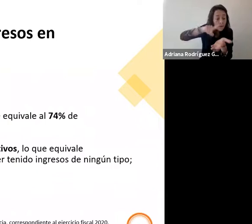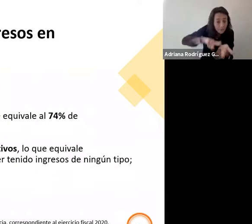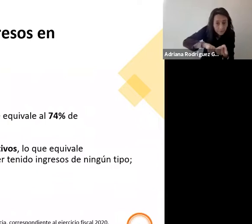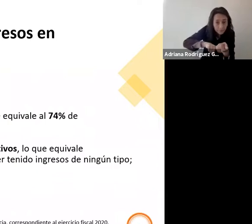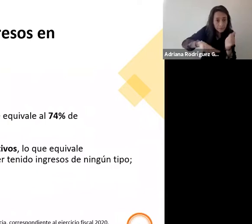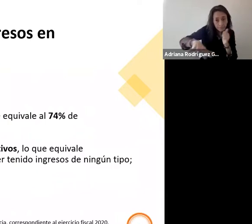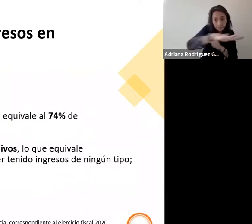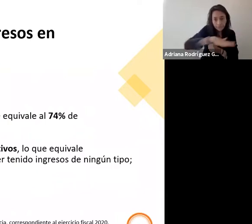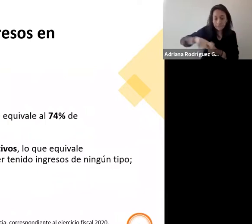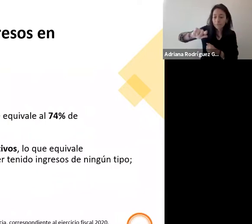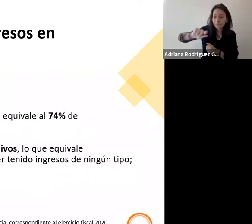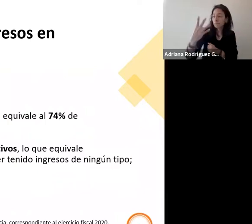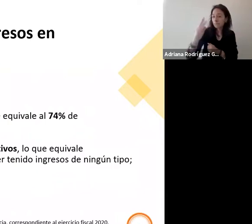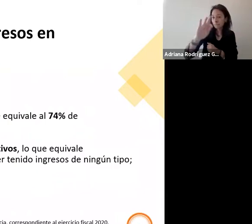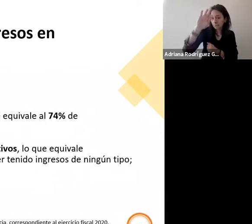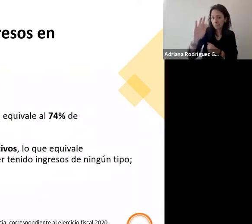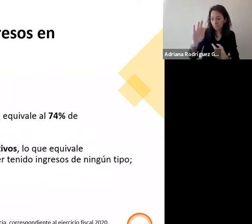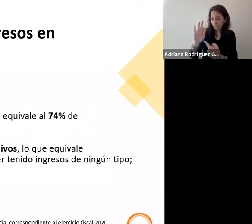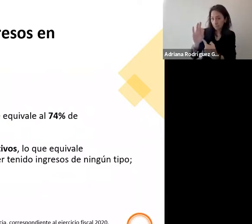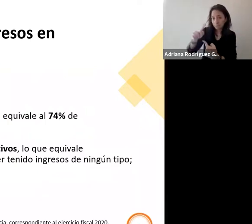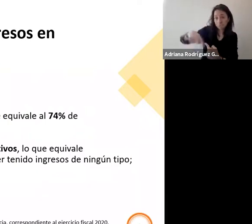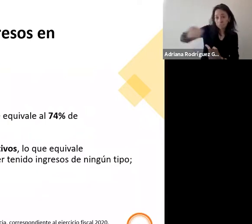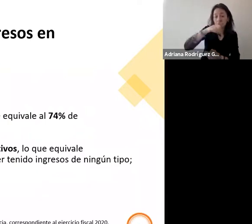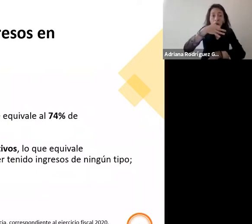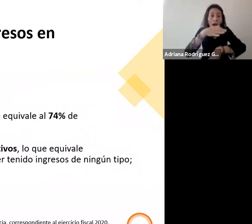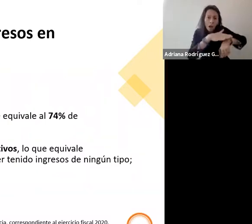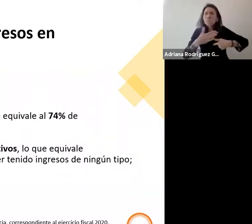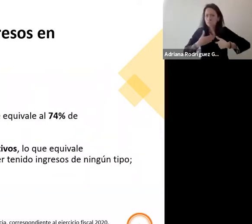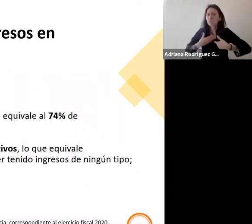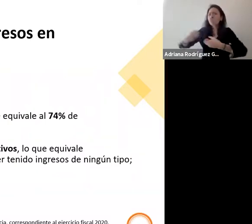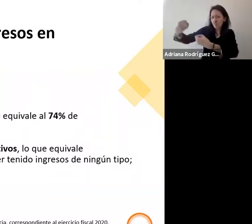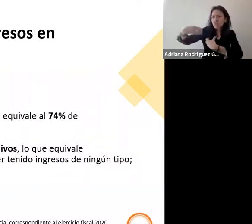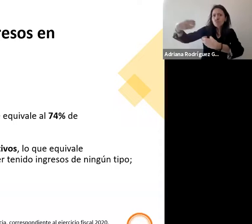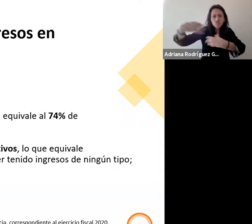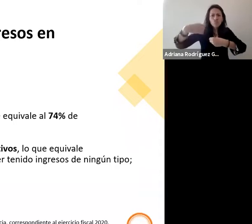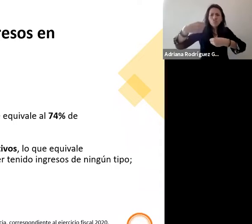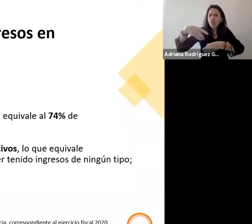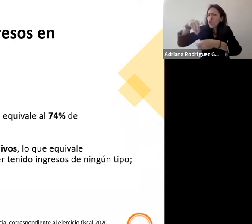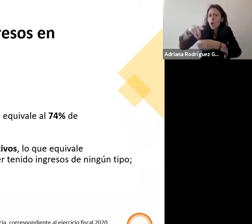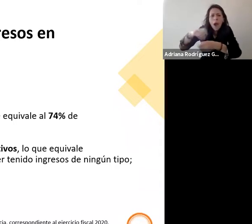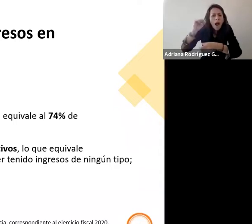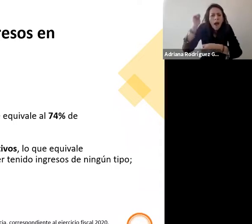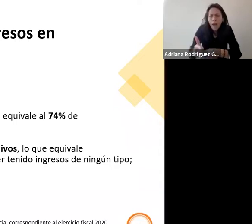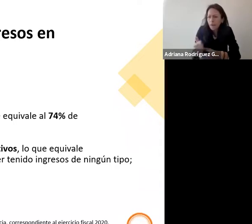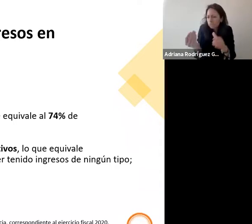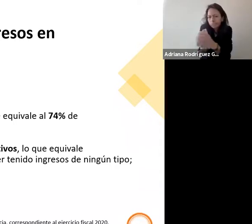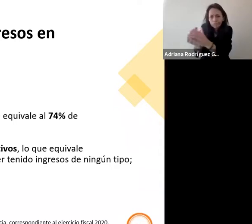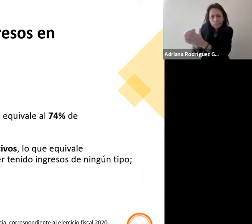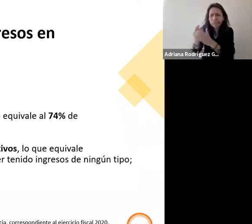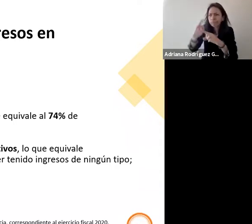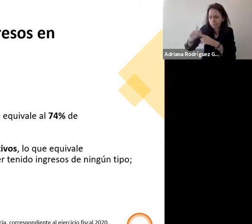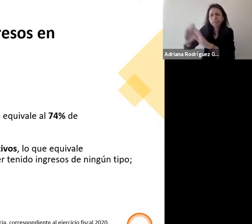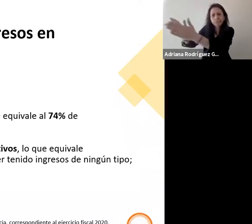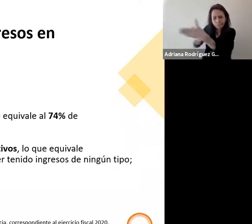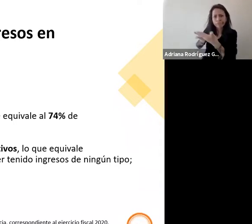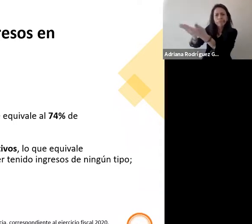74% reportaron recibir donativos, algún tipo de donativo. Ahora vamos a ver un poco cuáles y qué